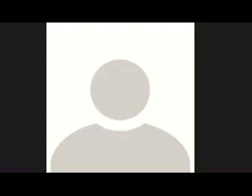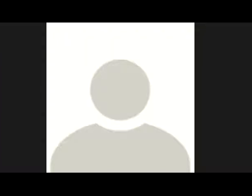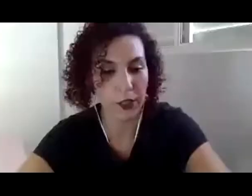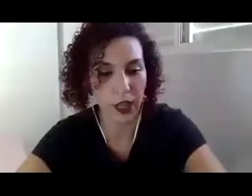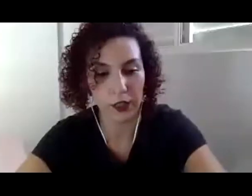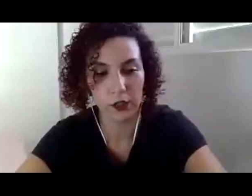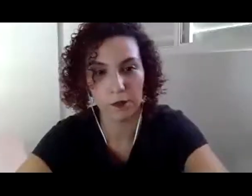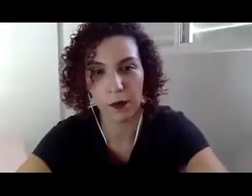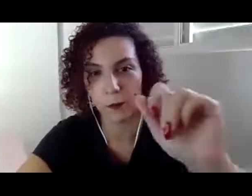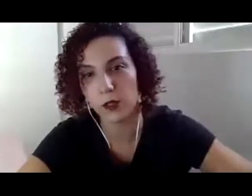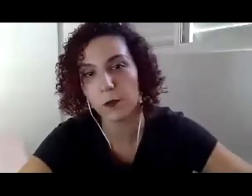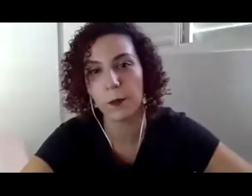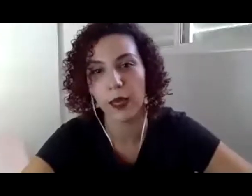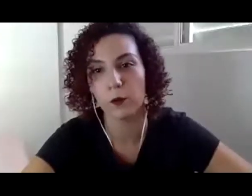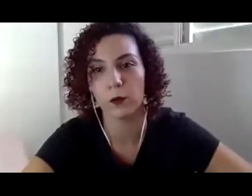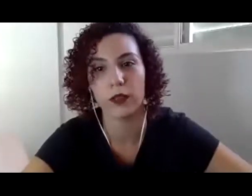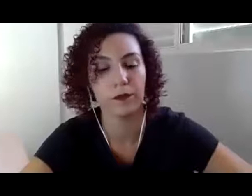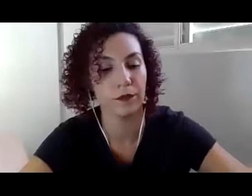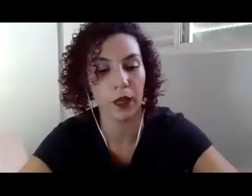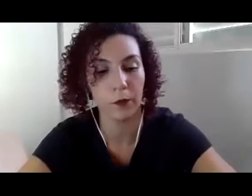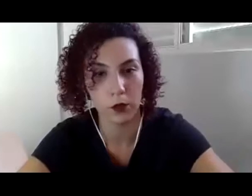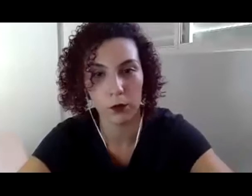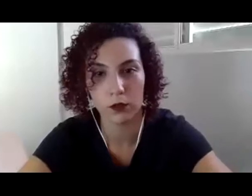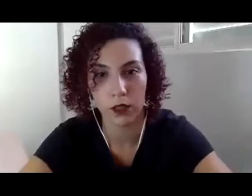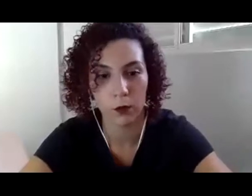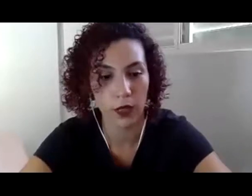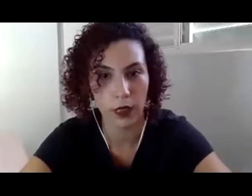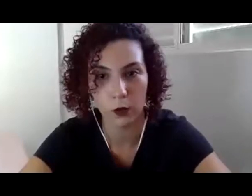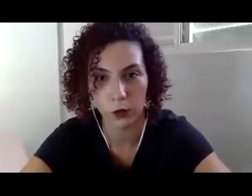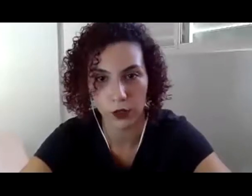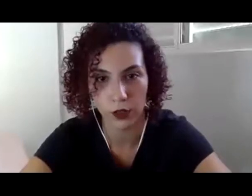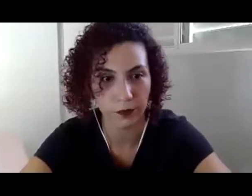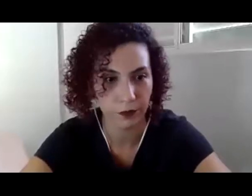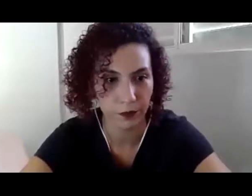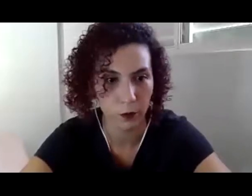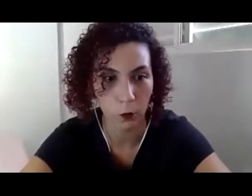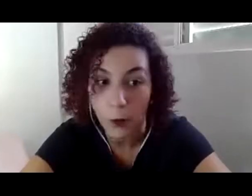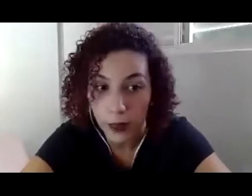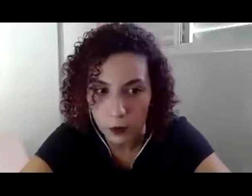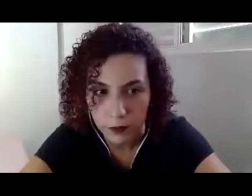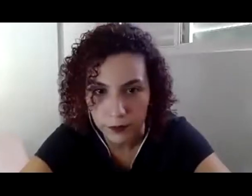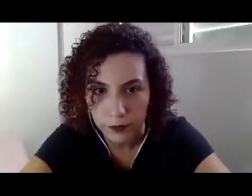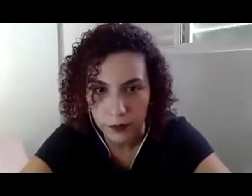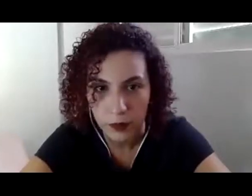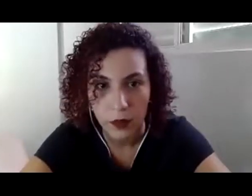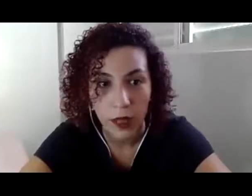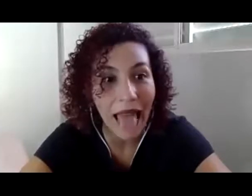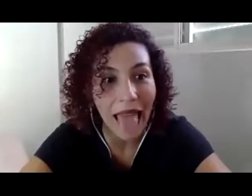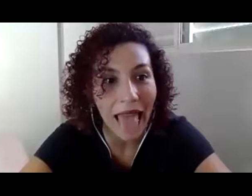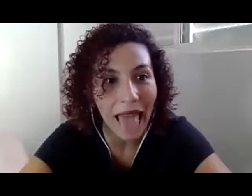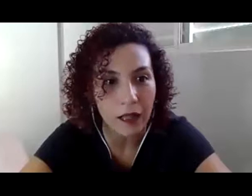Então, vamos lá, gente, para a próxima pergunta. Ai, meu Deus, eu e a tecnologia. Um momento.